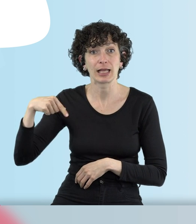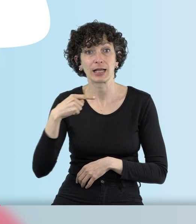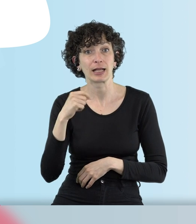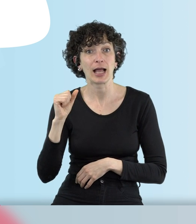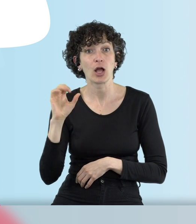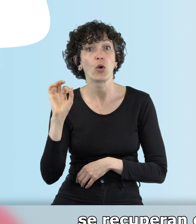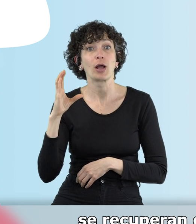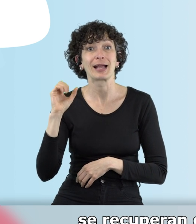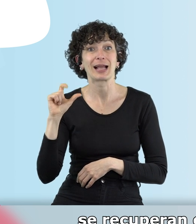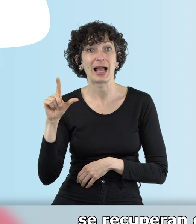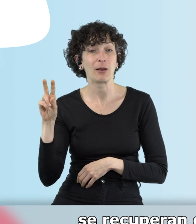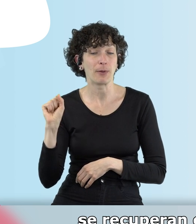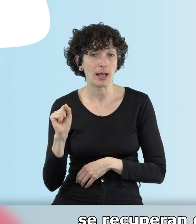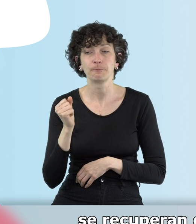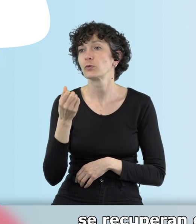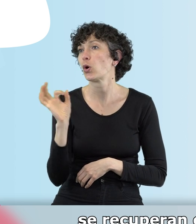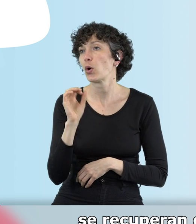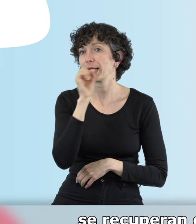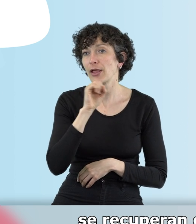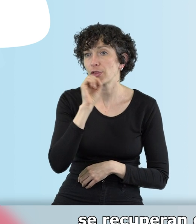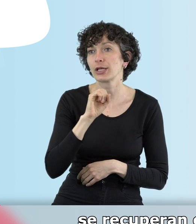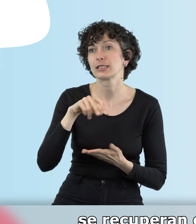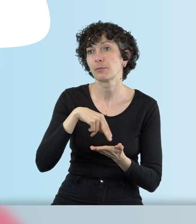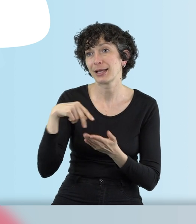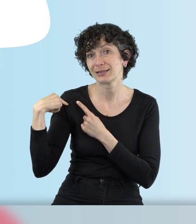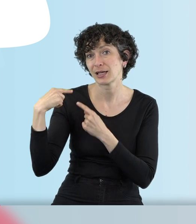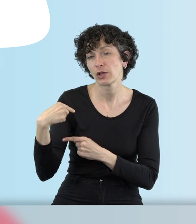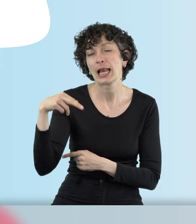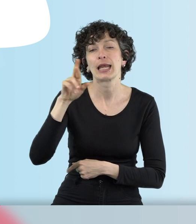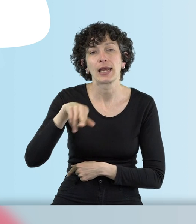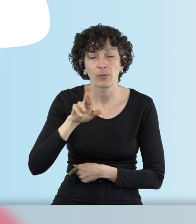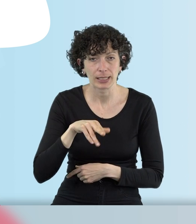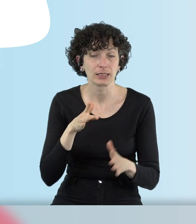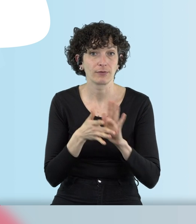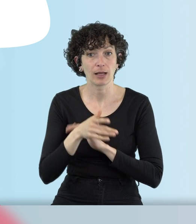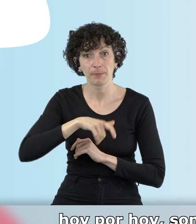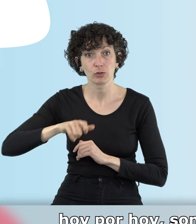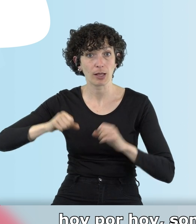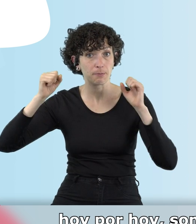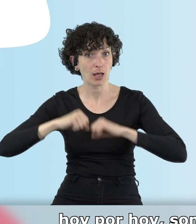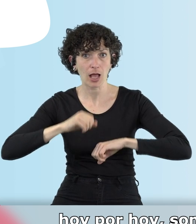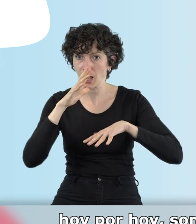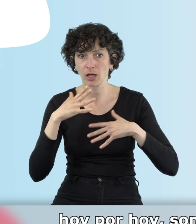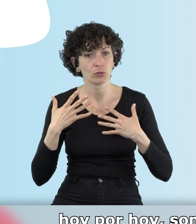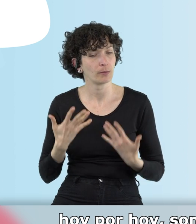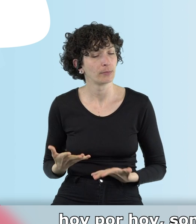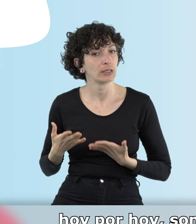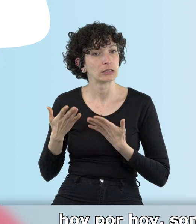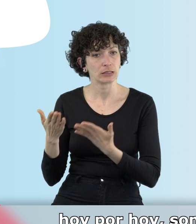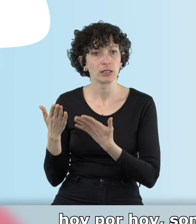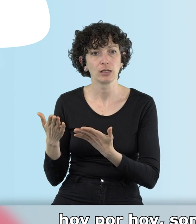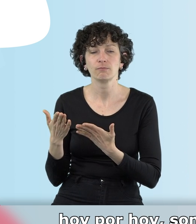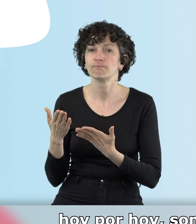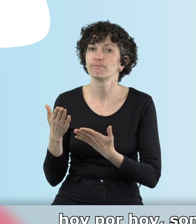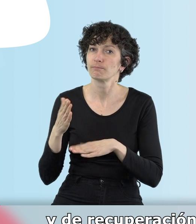calva. Se recuperan canciones y bailes populares. En definitiva, las personas mayores hoy por hoy son una fuente